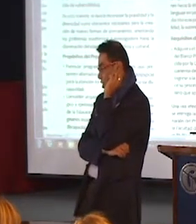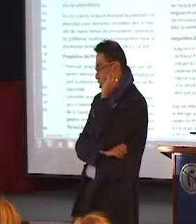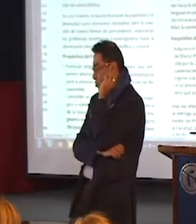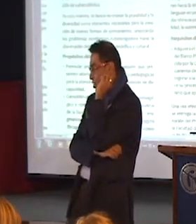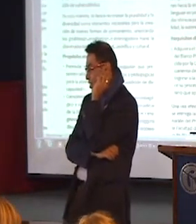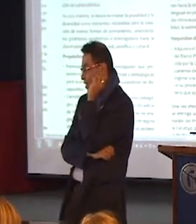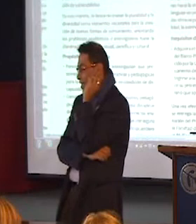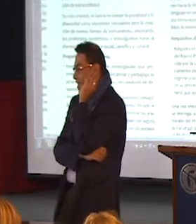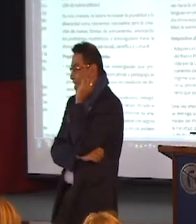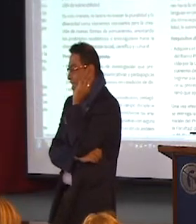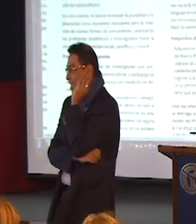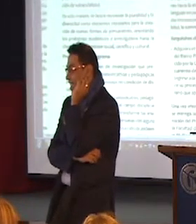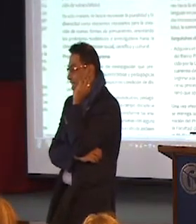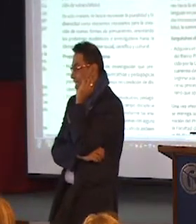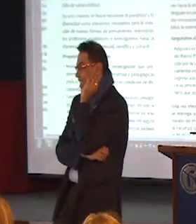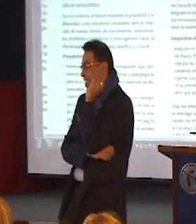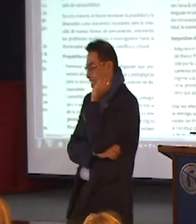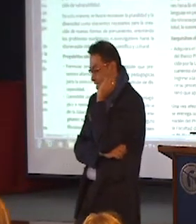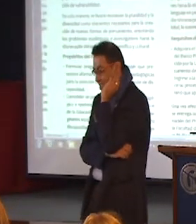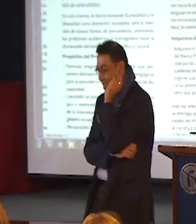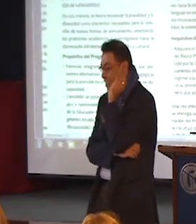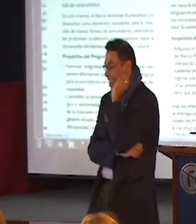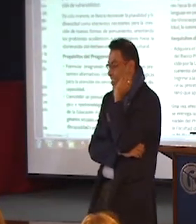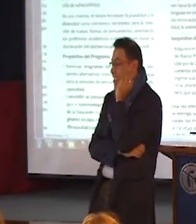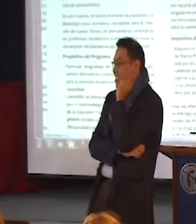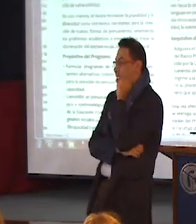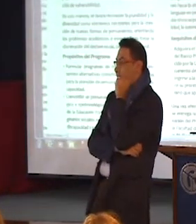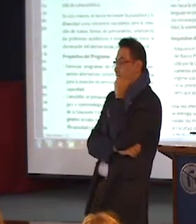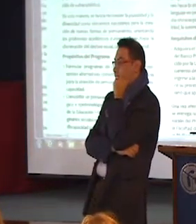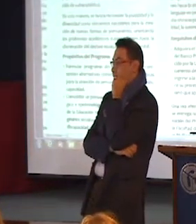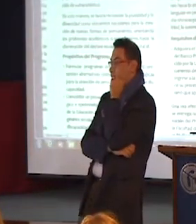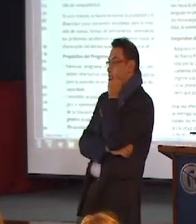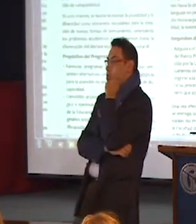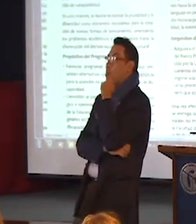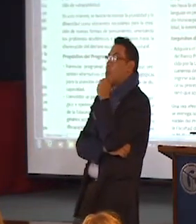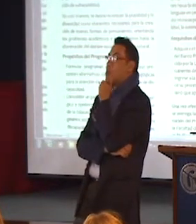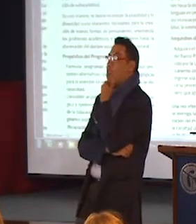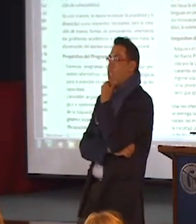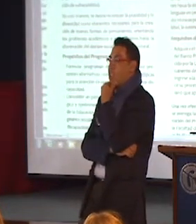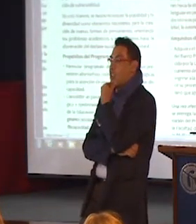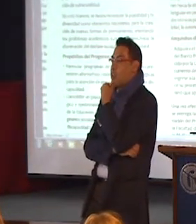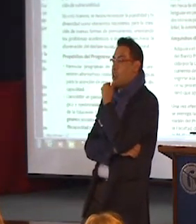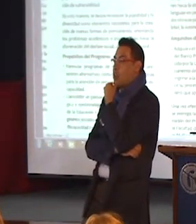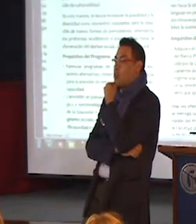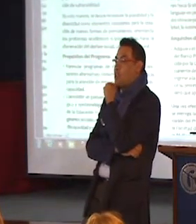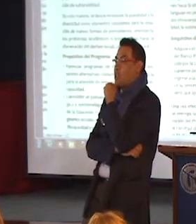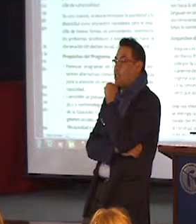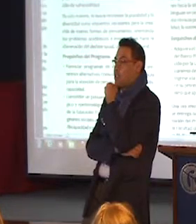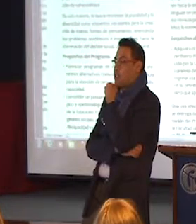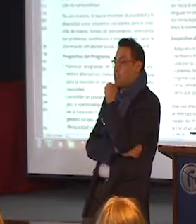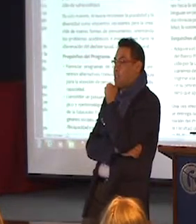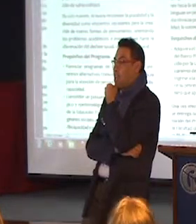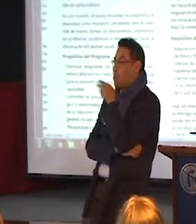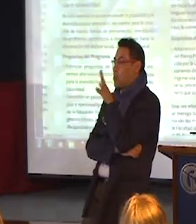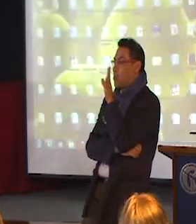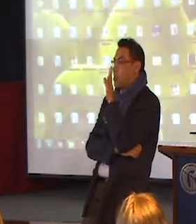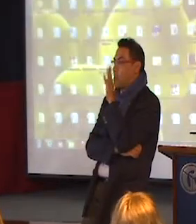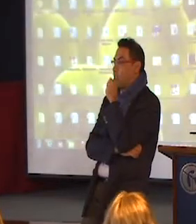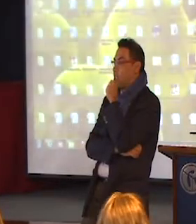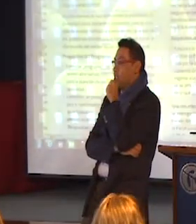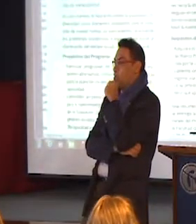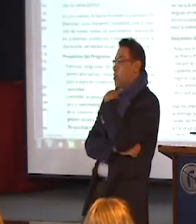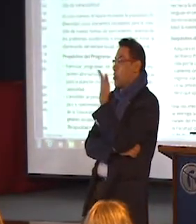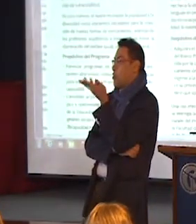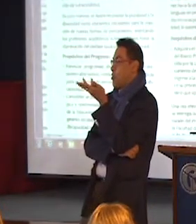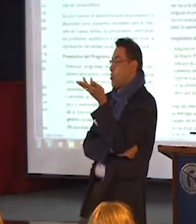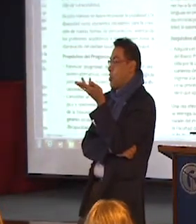con suficiencia, sino suficientemente esta tarde. Y es, no podemos negar el derecho a la comunicación